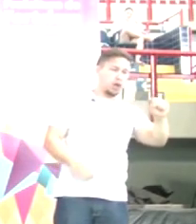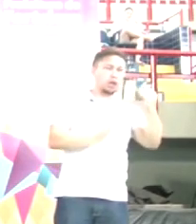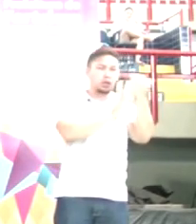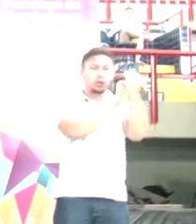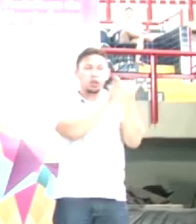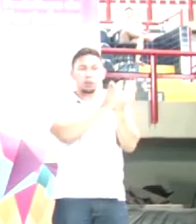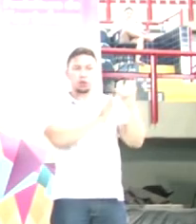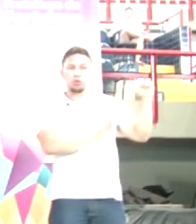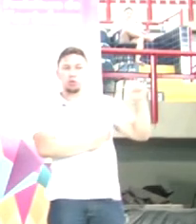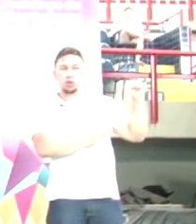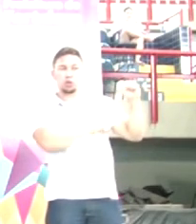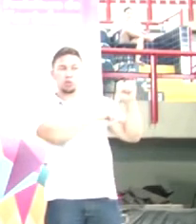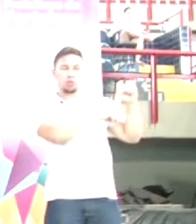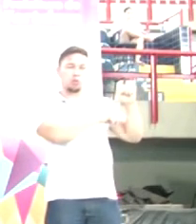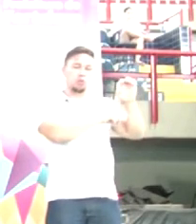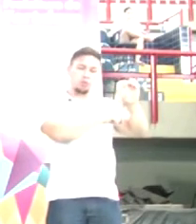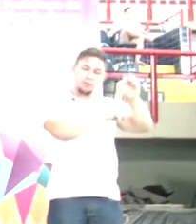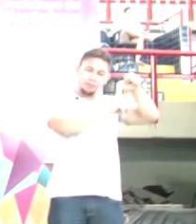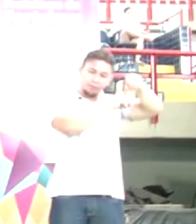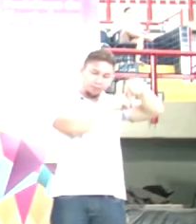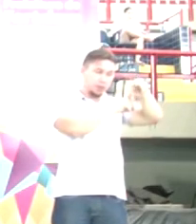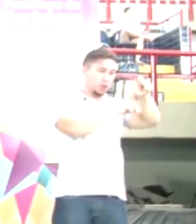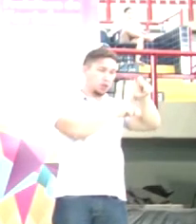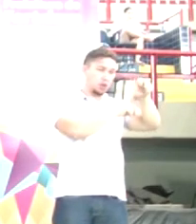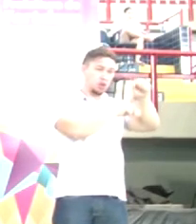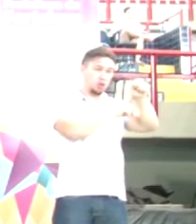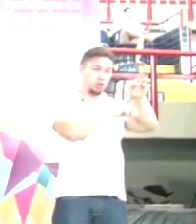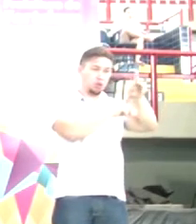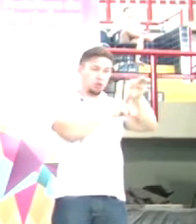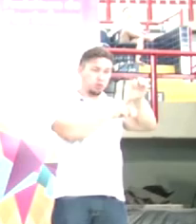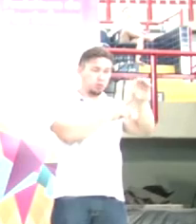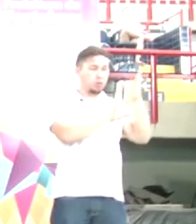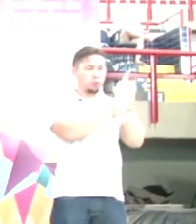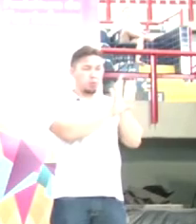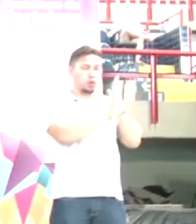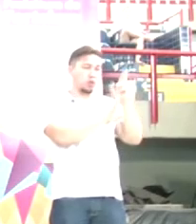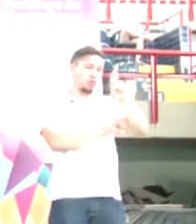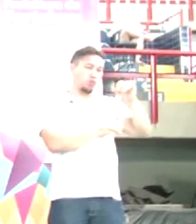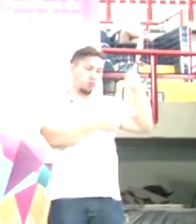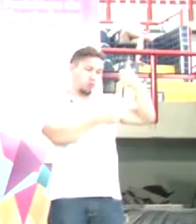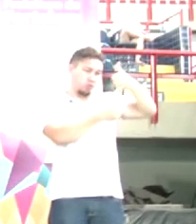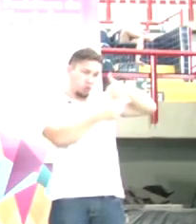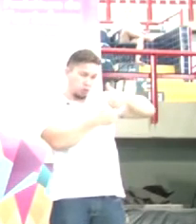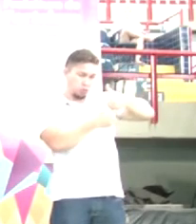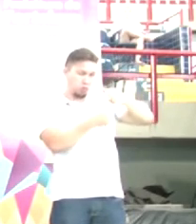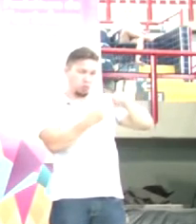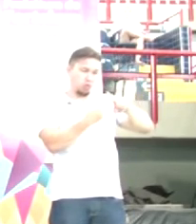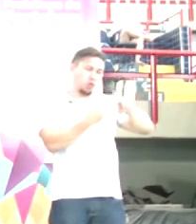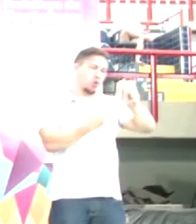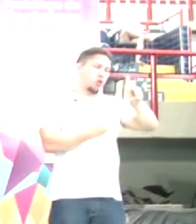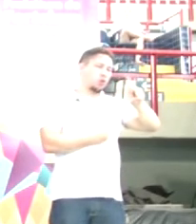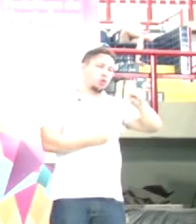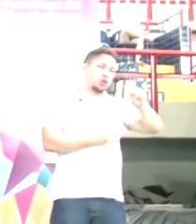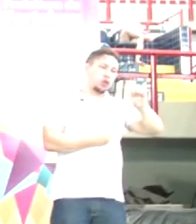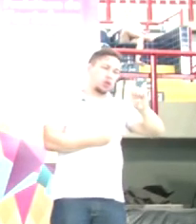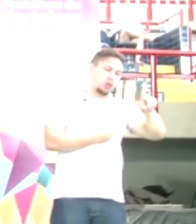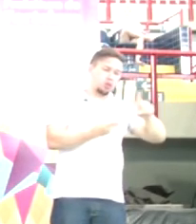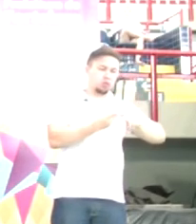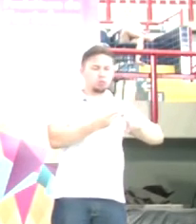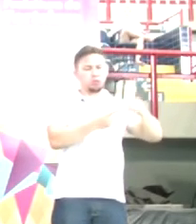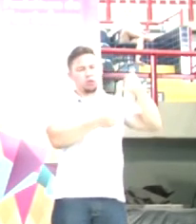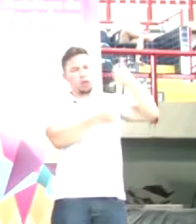tem feito isso? Porque na hora que você queima o diesel, que você queima a gasolina, que você queima